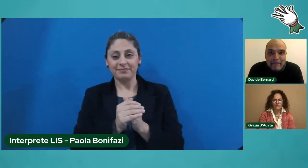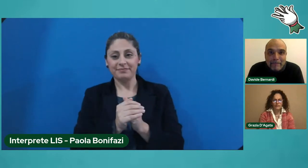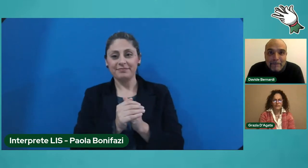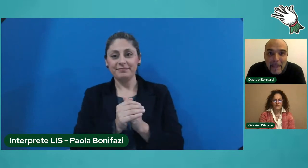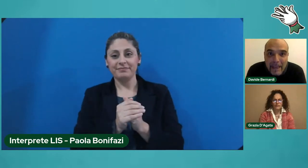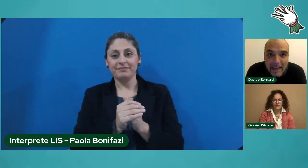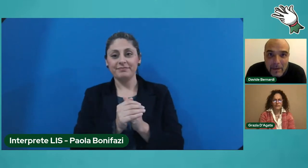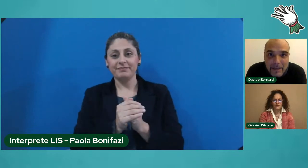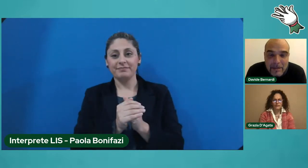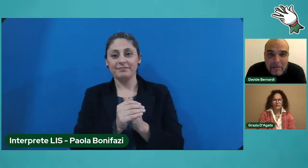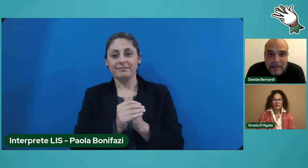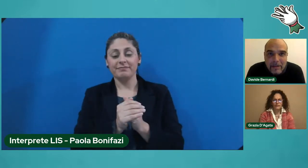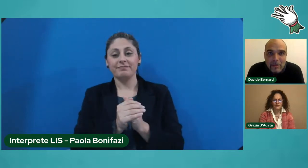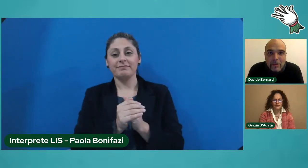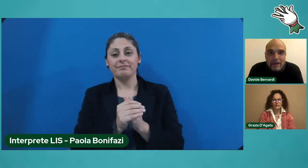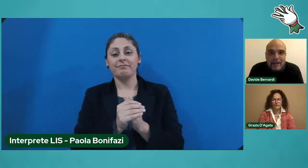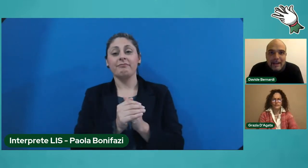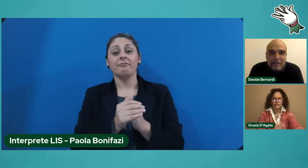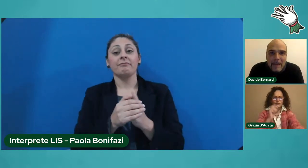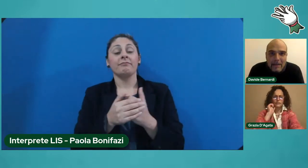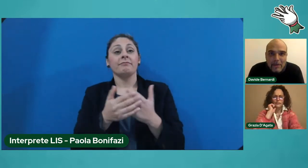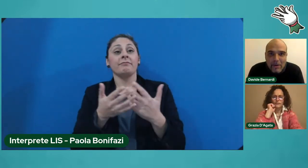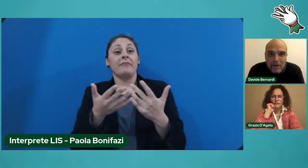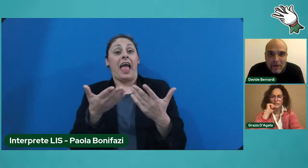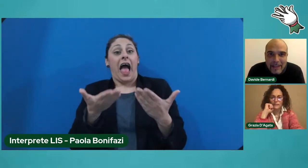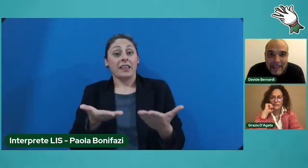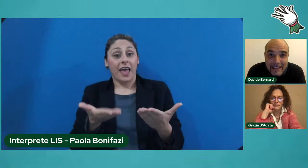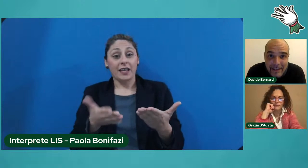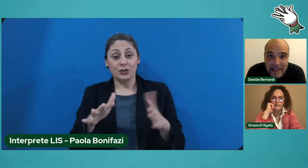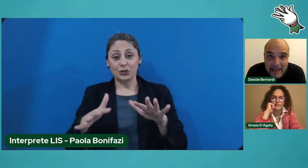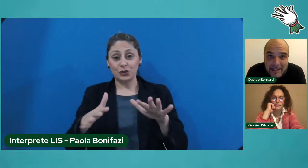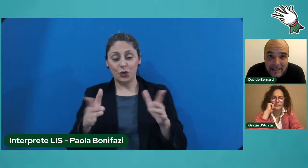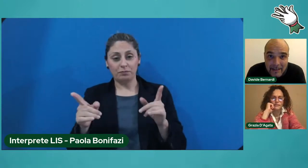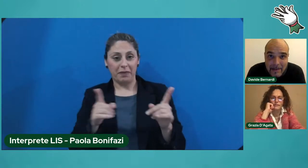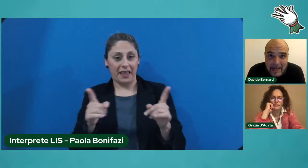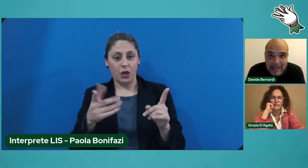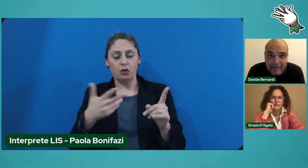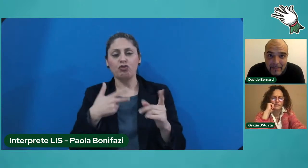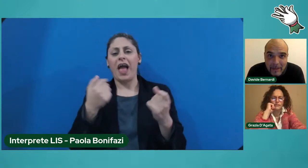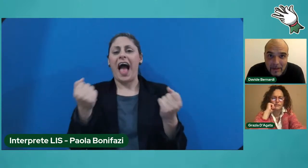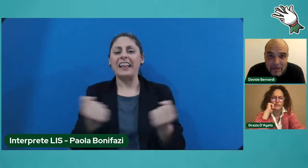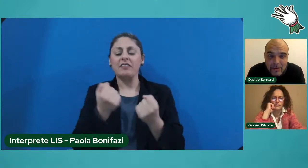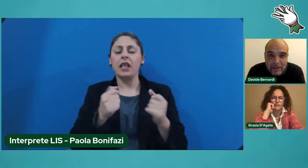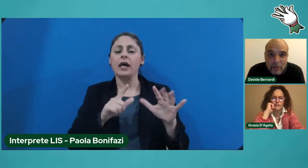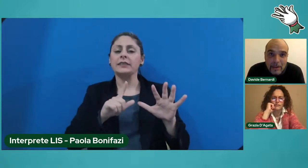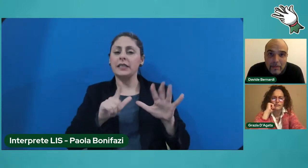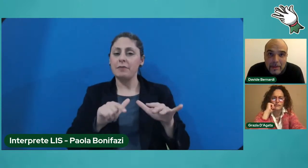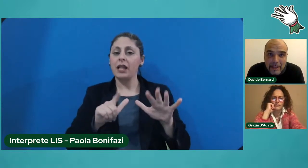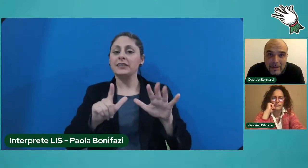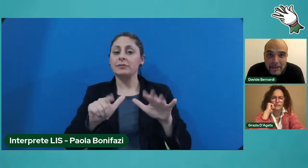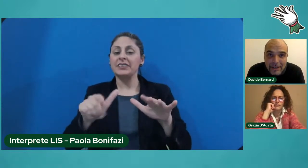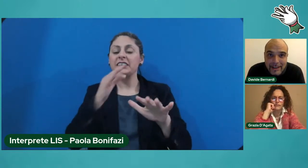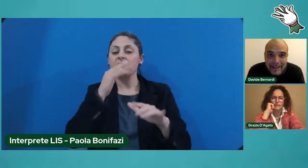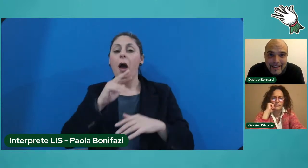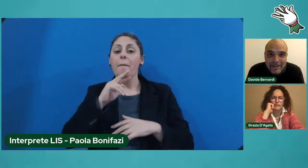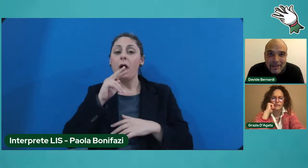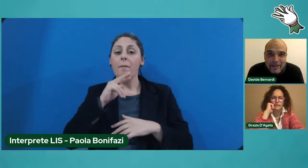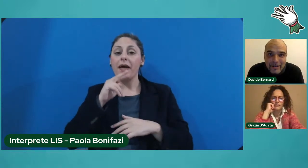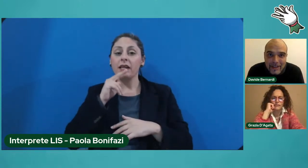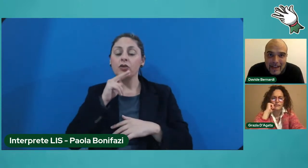In questo momento abbiamo delle attività settimanali. Cioè, tutti i pomeriggi ci